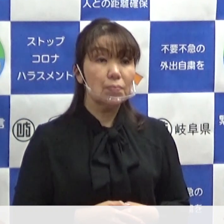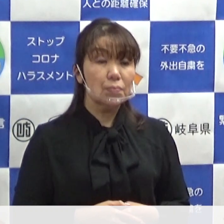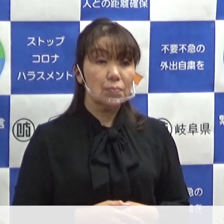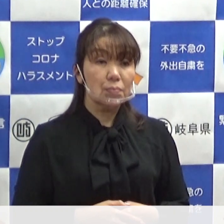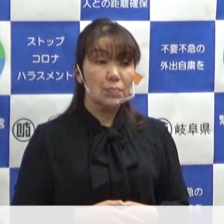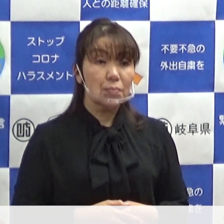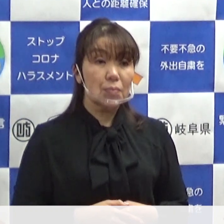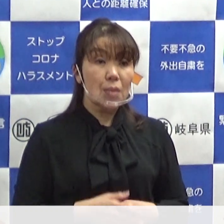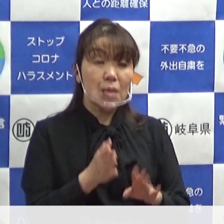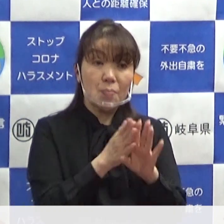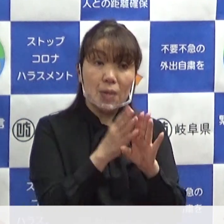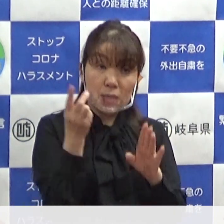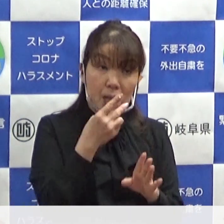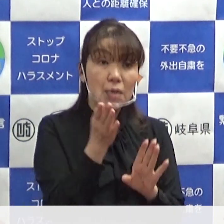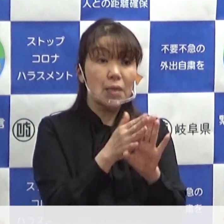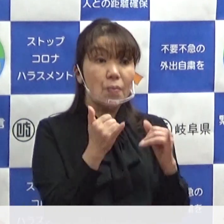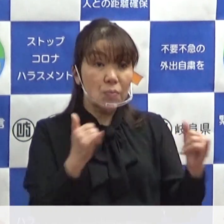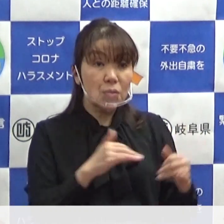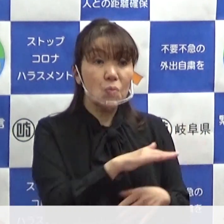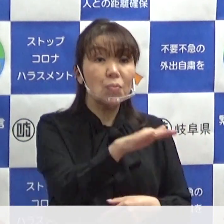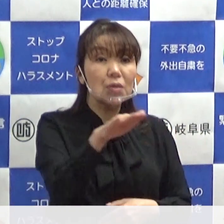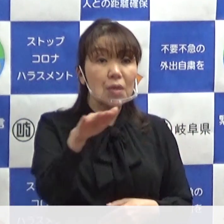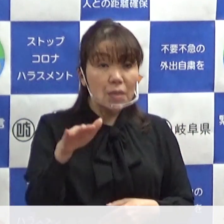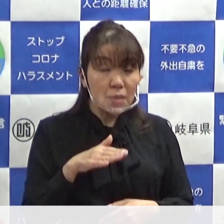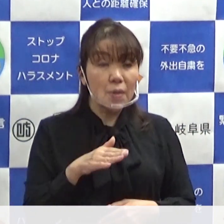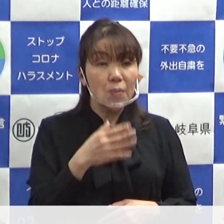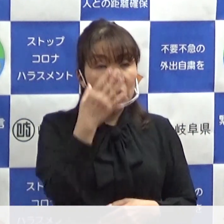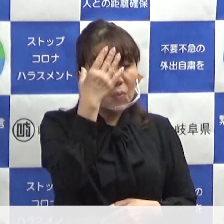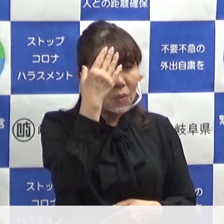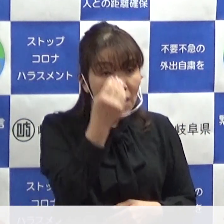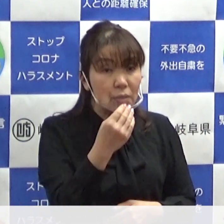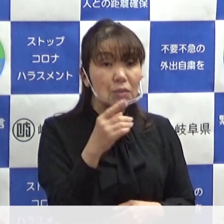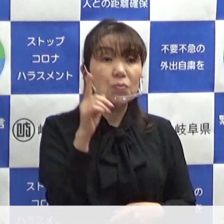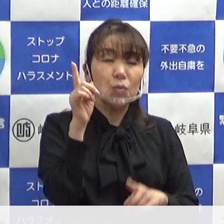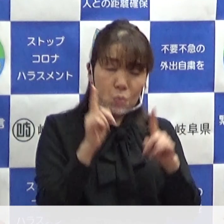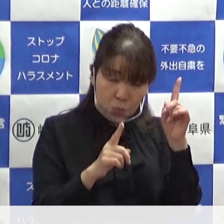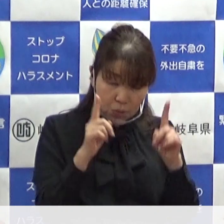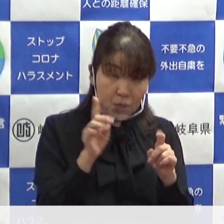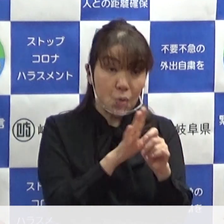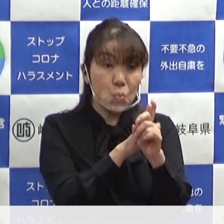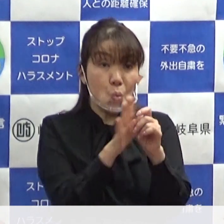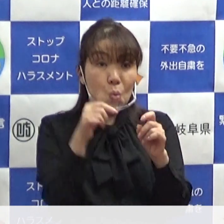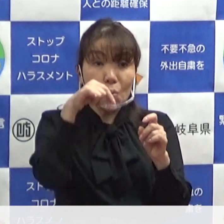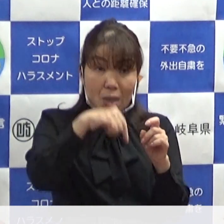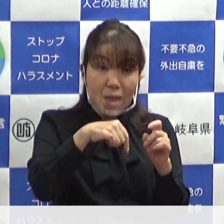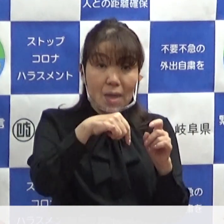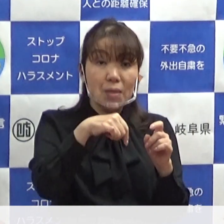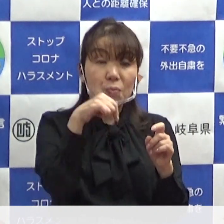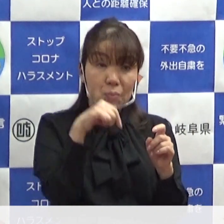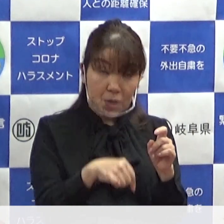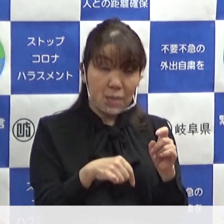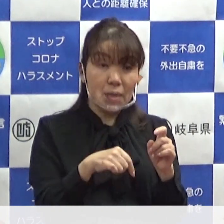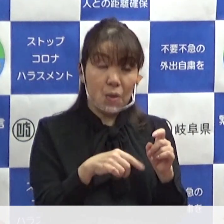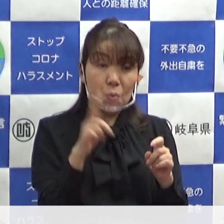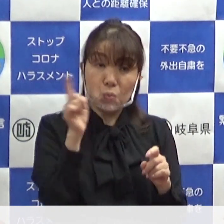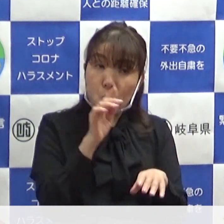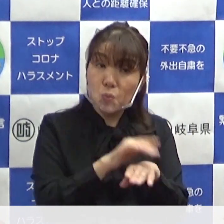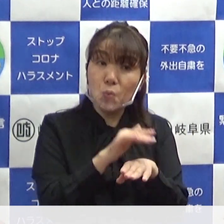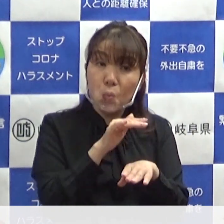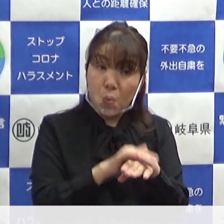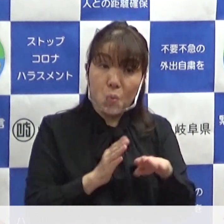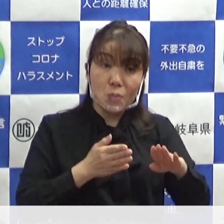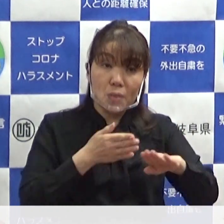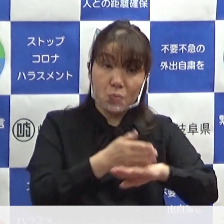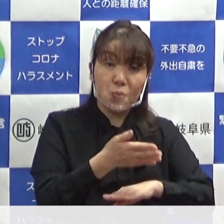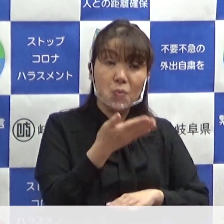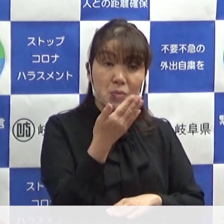一方で県民の皆様の、まあ、主たる関心が何としてもこのコロナ禍をどう抜け出ていくのかということ